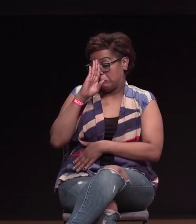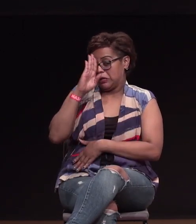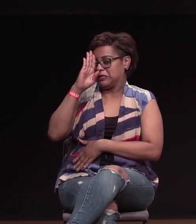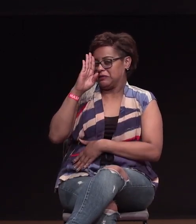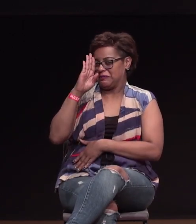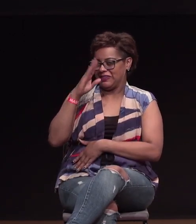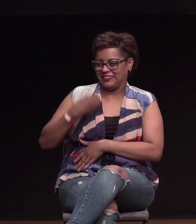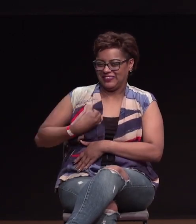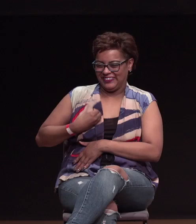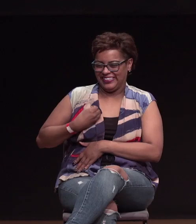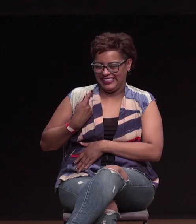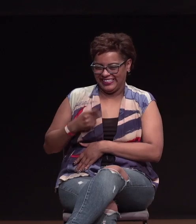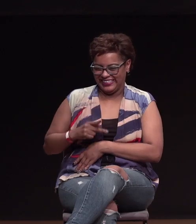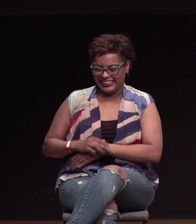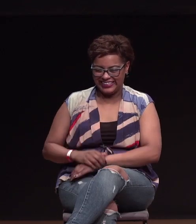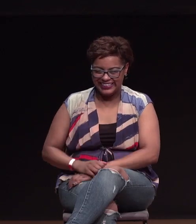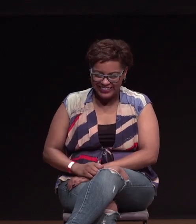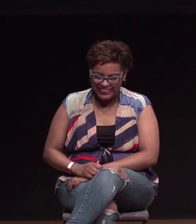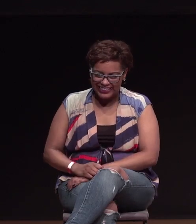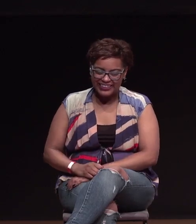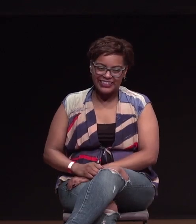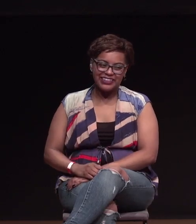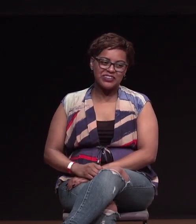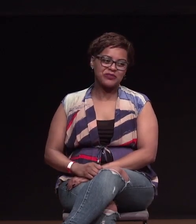predileto dela. Eu gosto muito